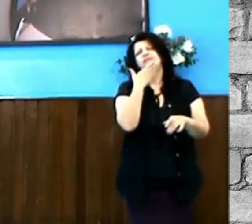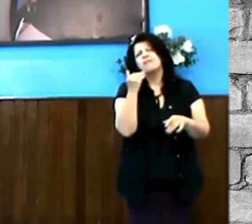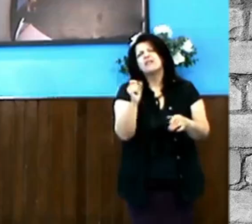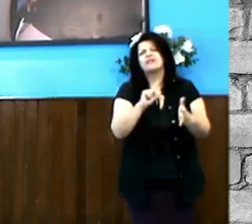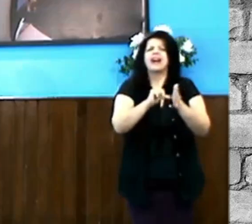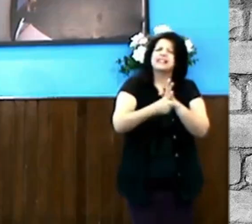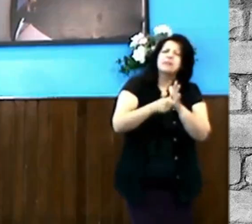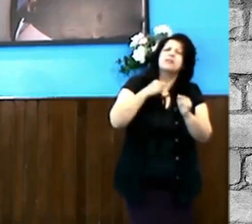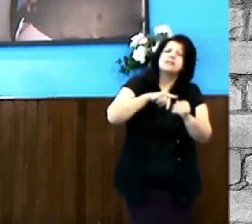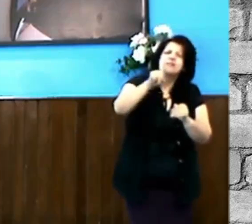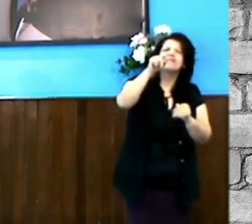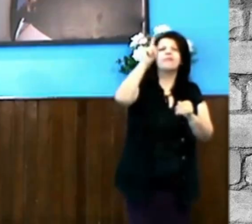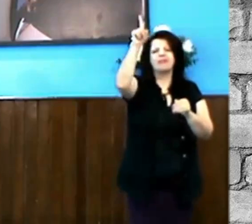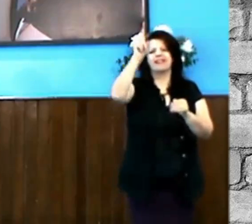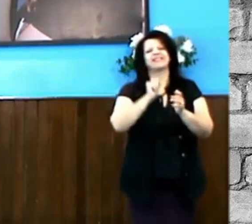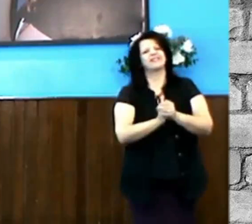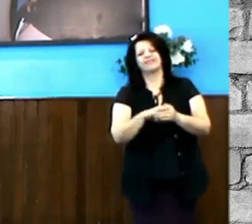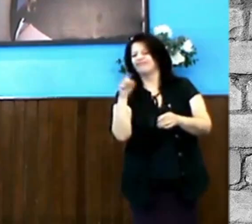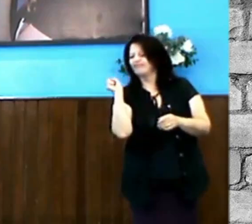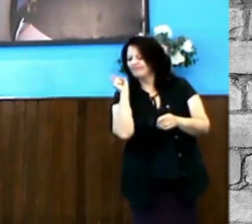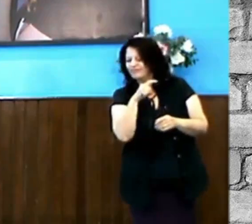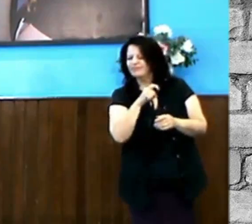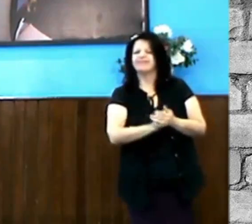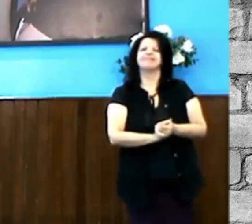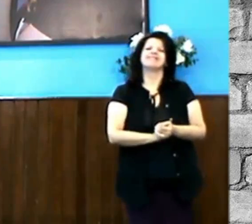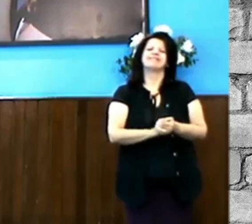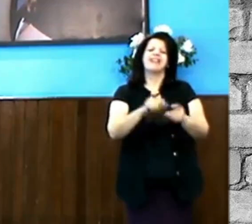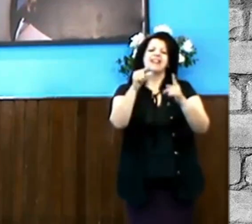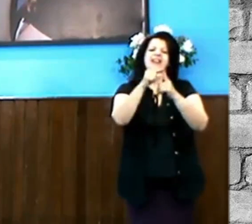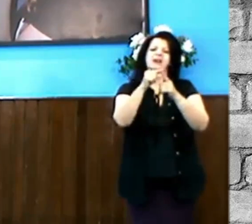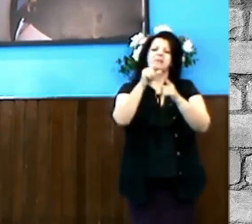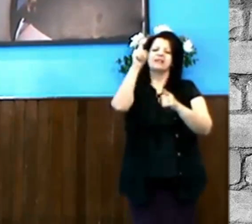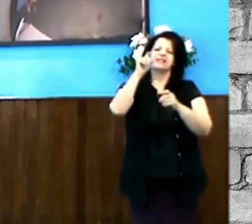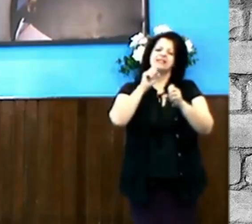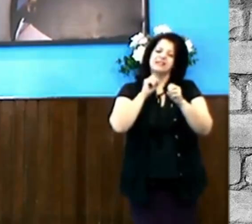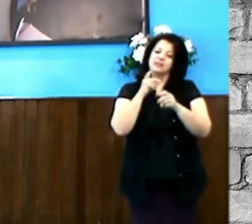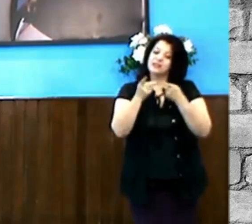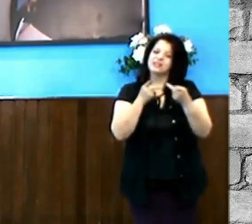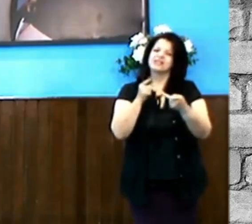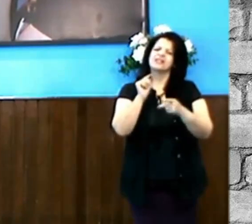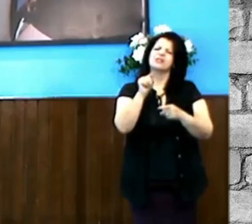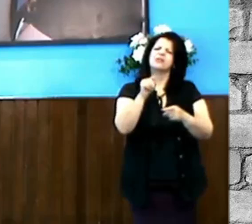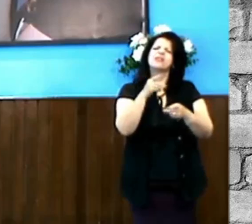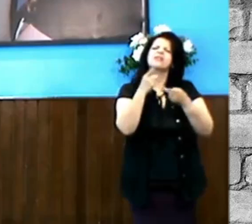vez eu estarei com a consciência tranquila diante dele. Mas isso é um erro. A Bíblia diz que na verdade o que você faz é